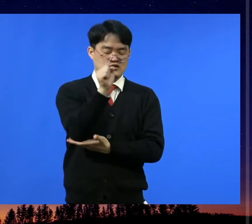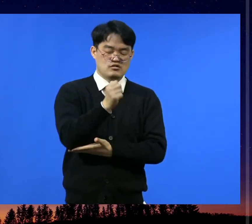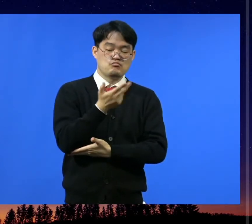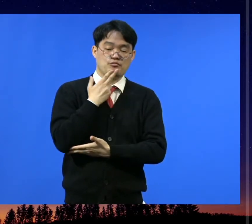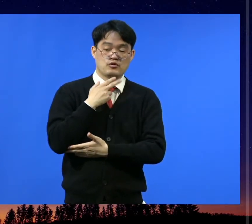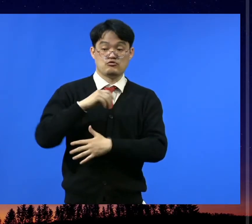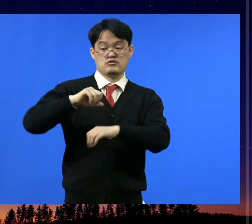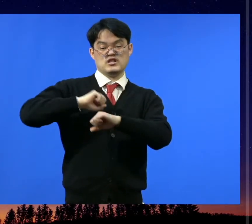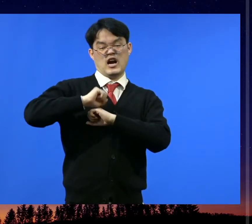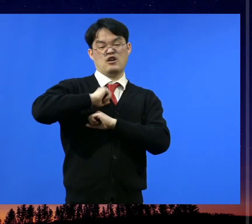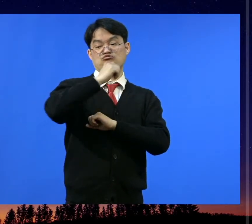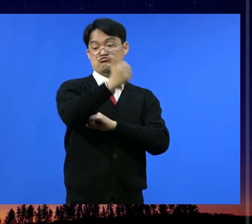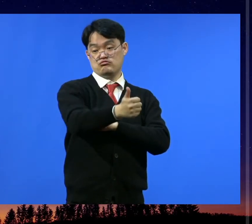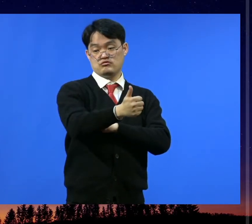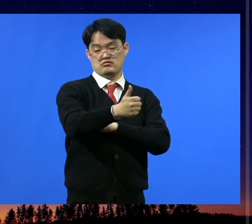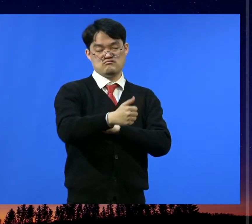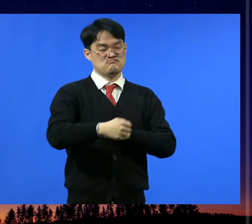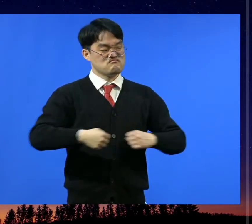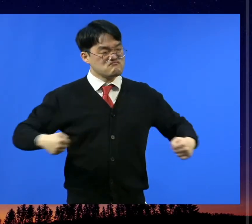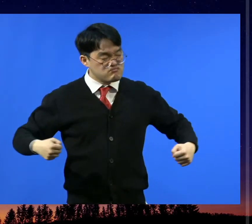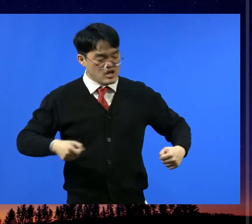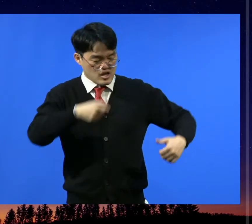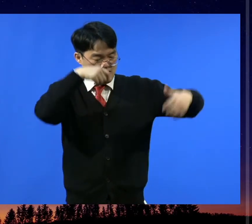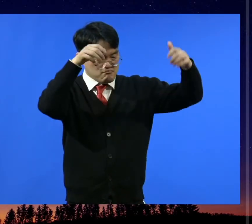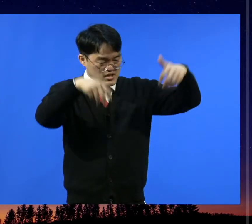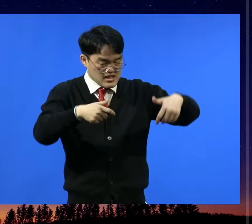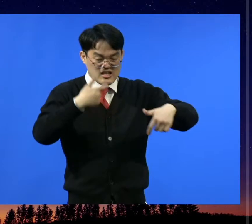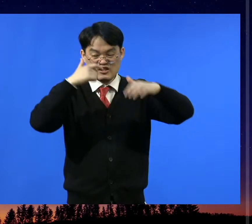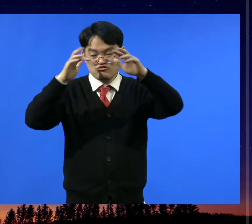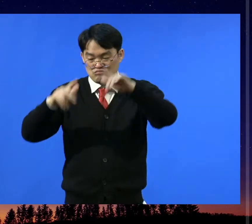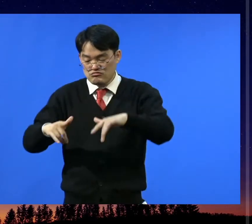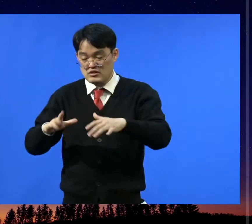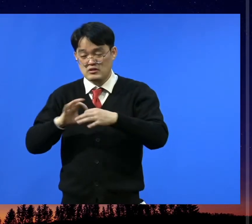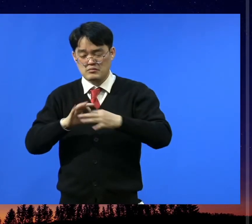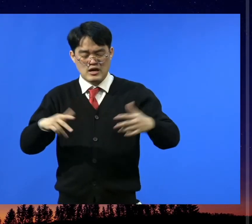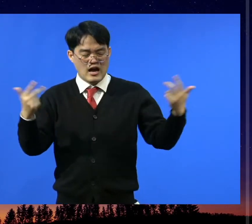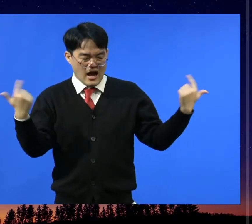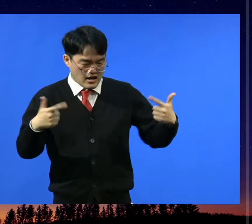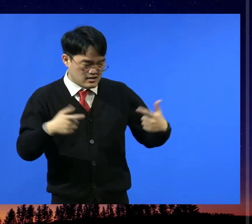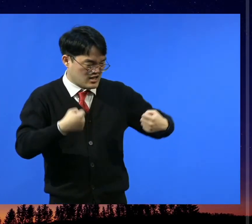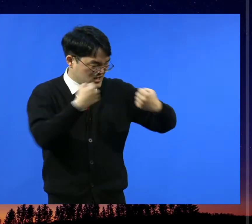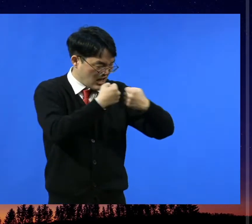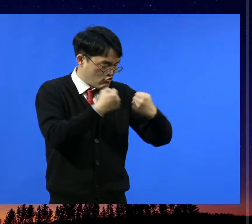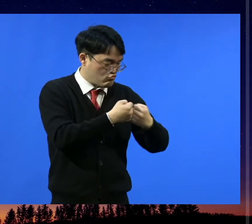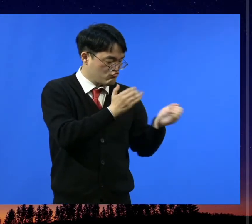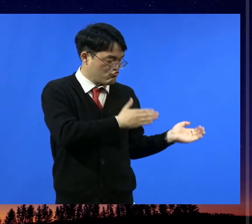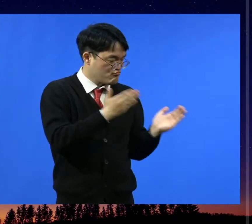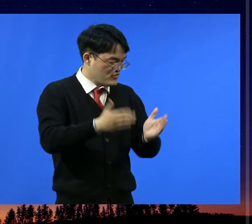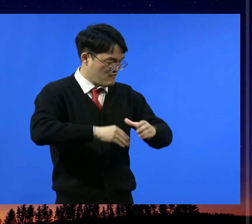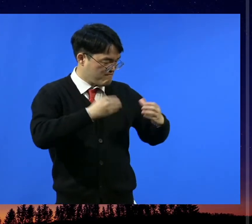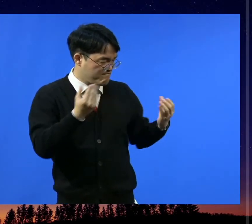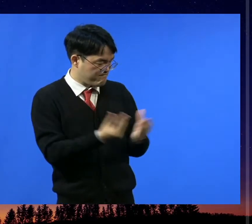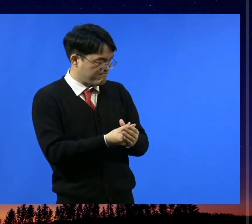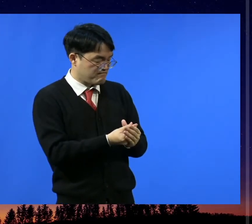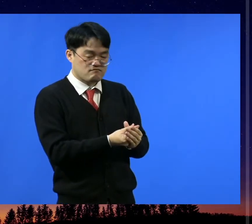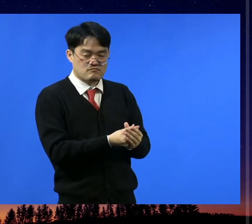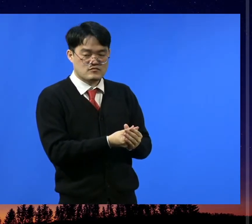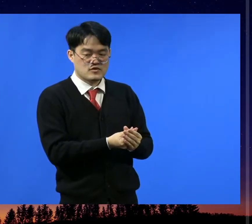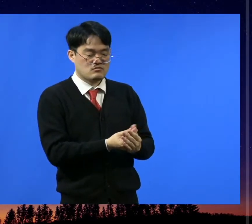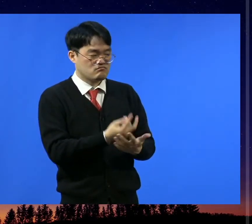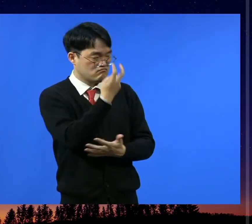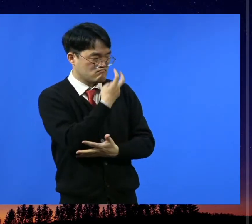장수들은 비가 오나 눈이 오나요. 영적 파수꾼이라는 거죠. 파수꾼. 지키고 있다는 거잖아요. 지키고 있는